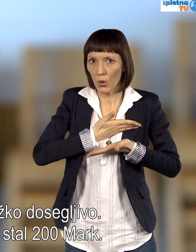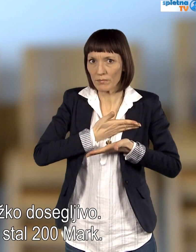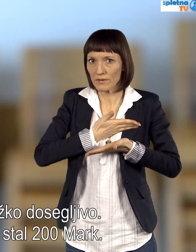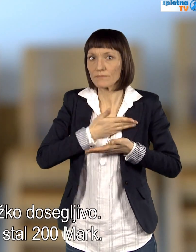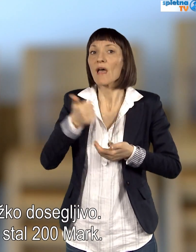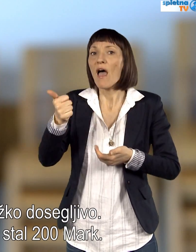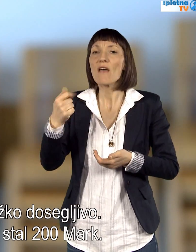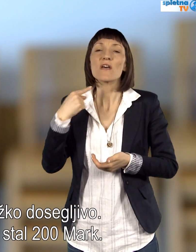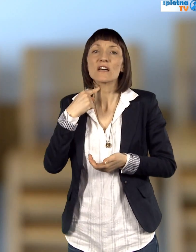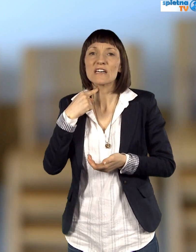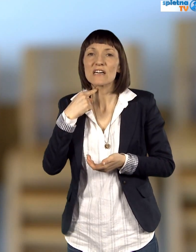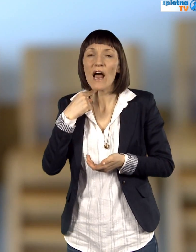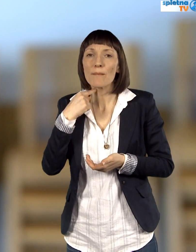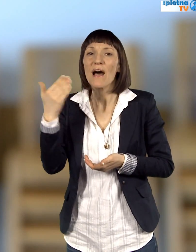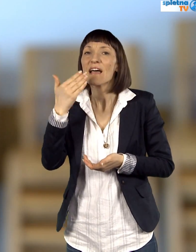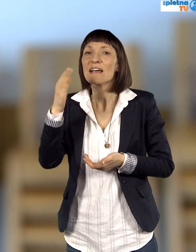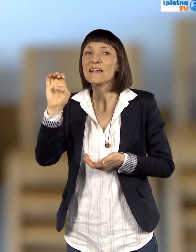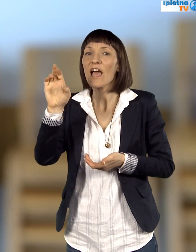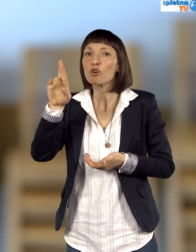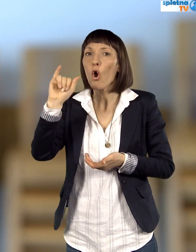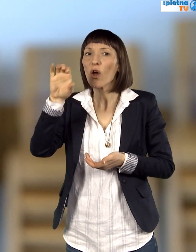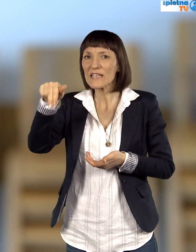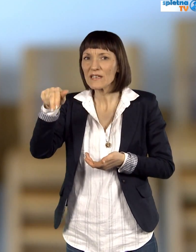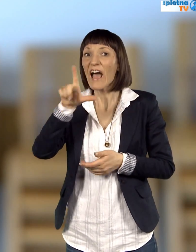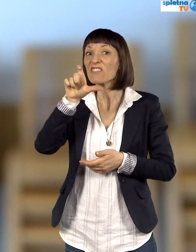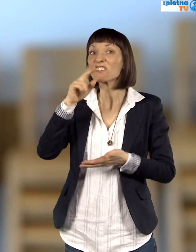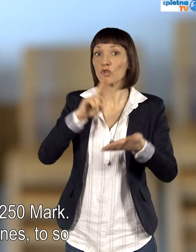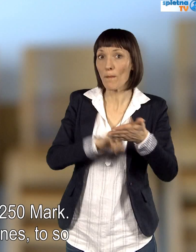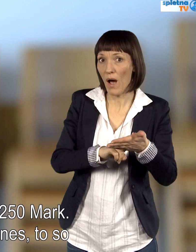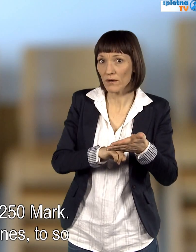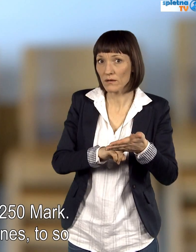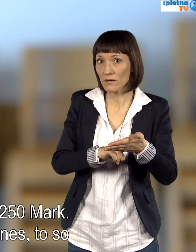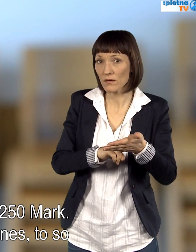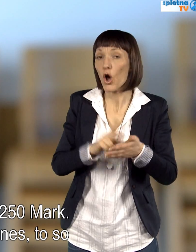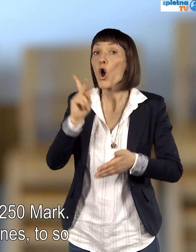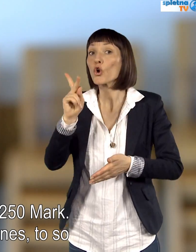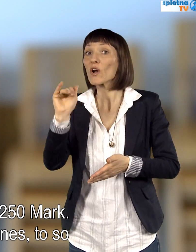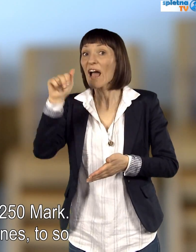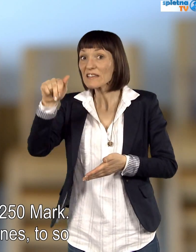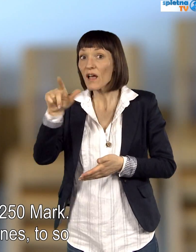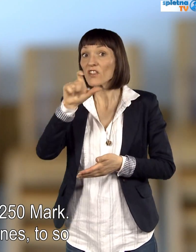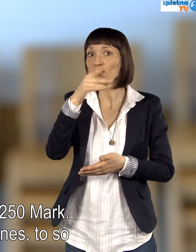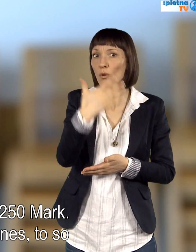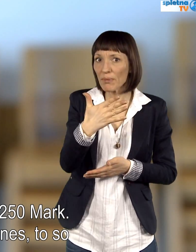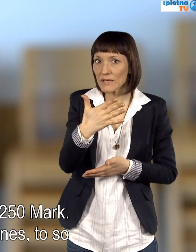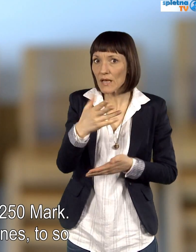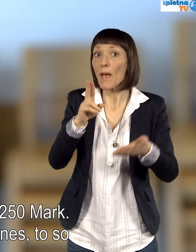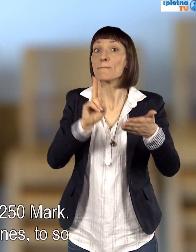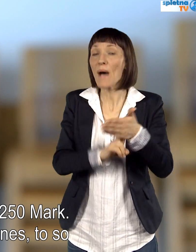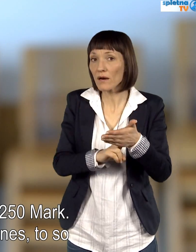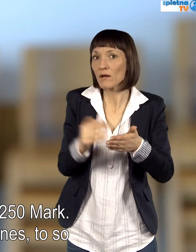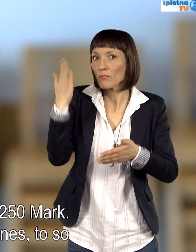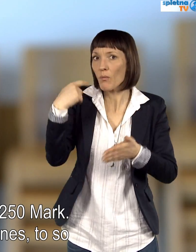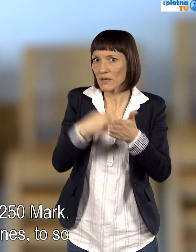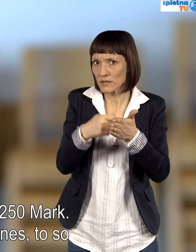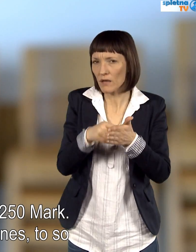takrat stal 200 mark, nemških mark. Gram kokaina pa 250. Tako da